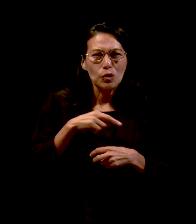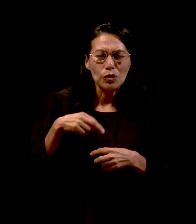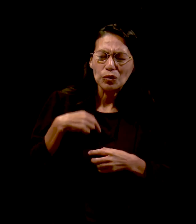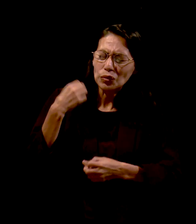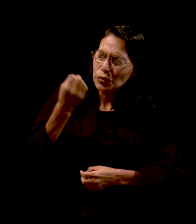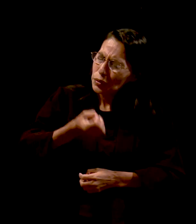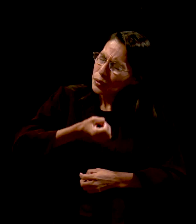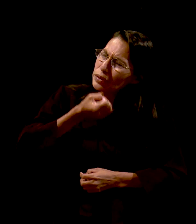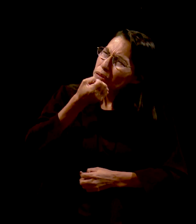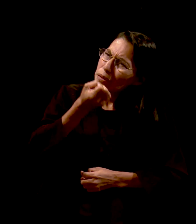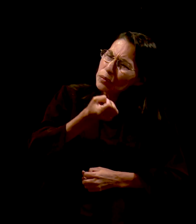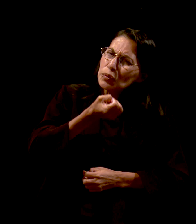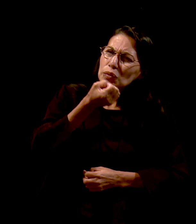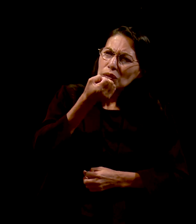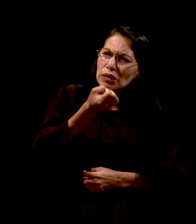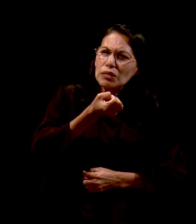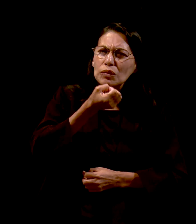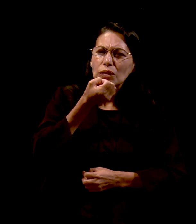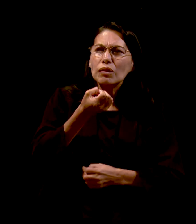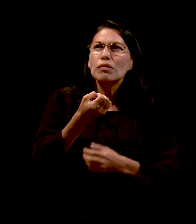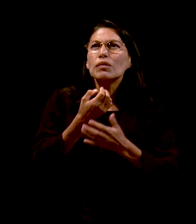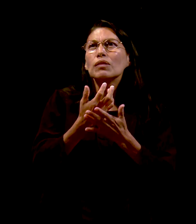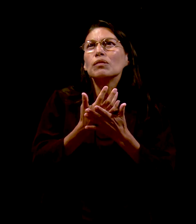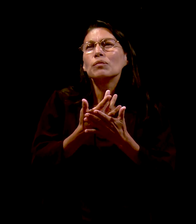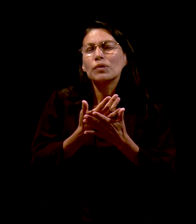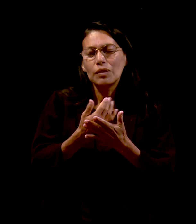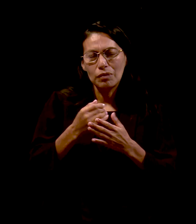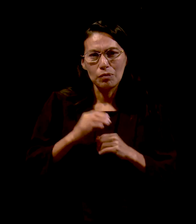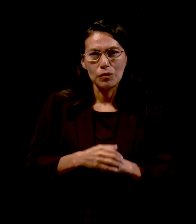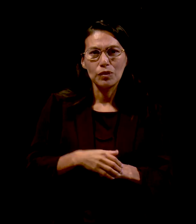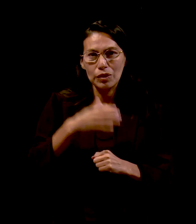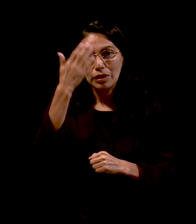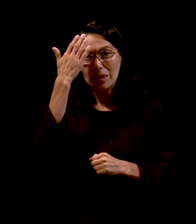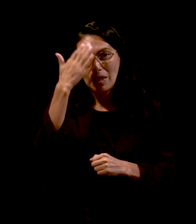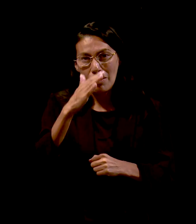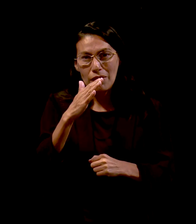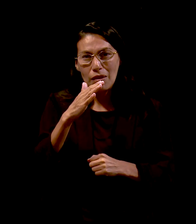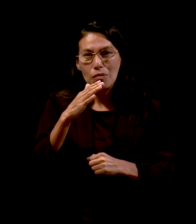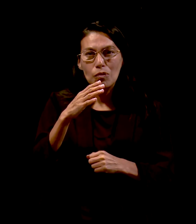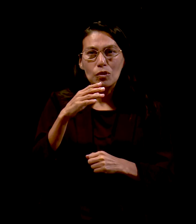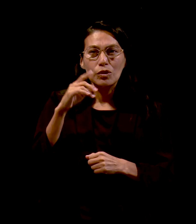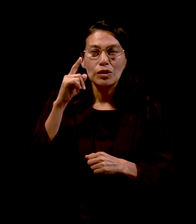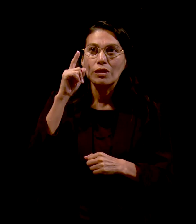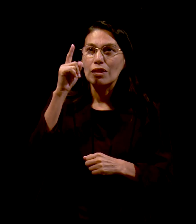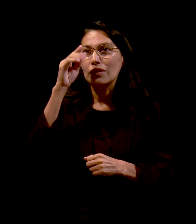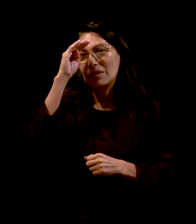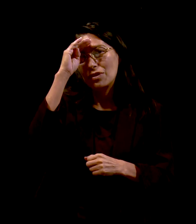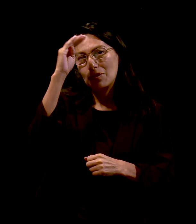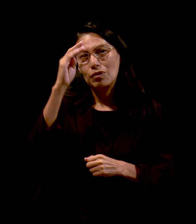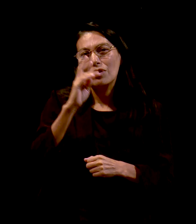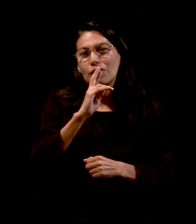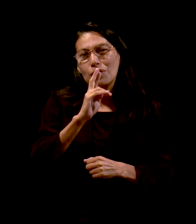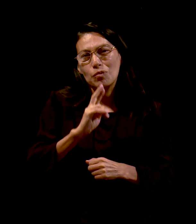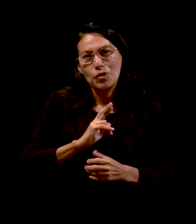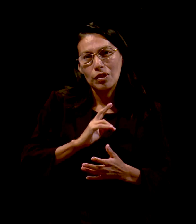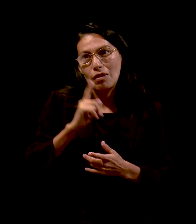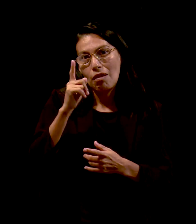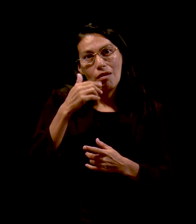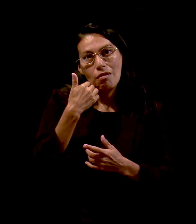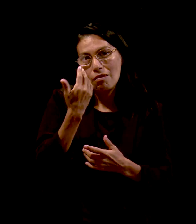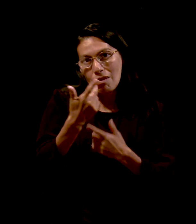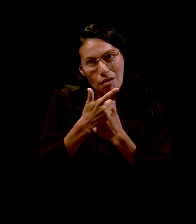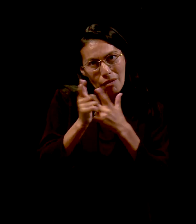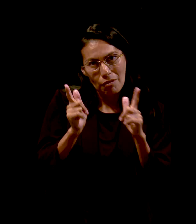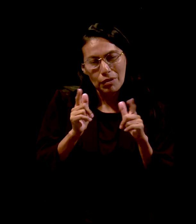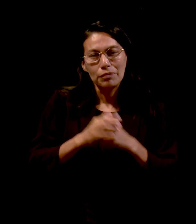oración y esperábamos y sabíamos que dios iba a responder donde en su momento mis queridos amigos